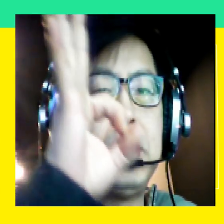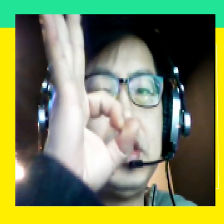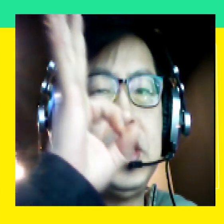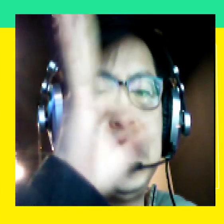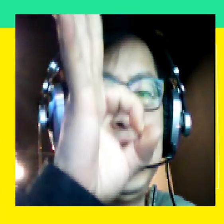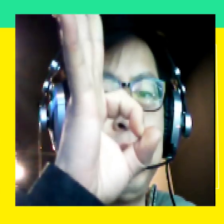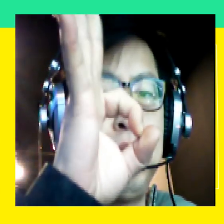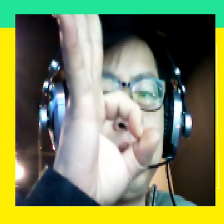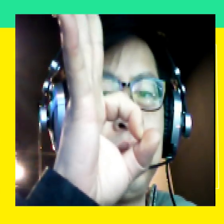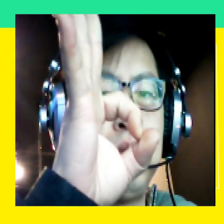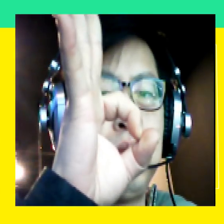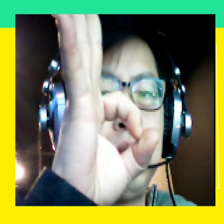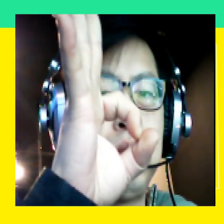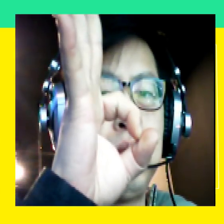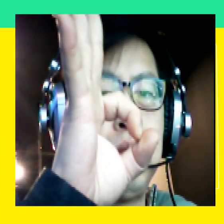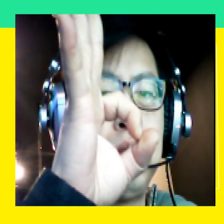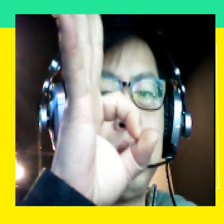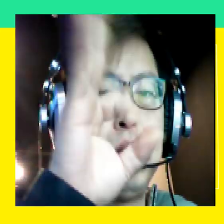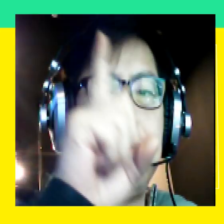10은 10